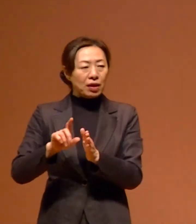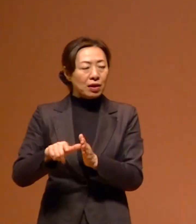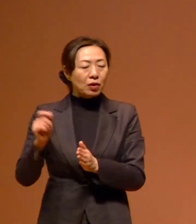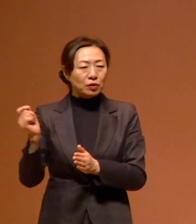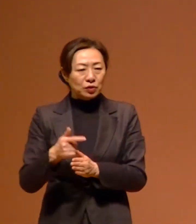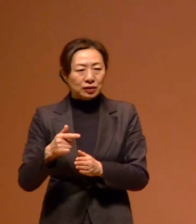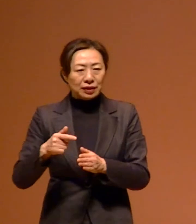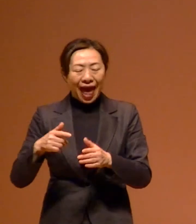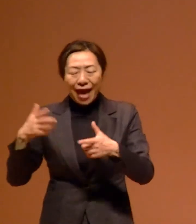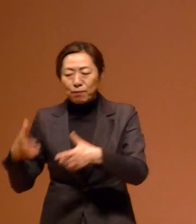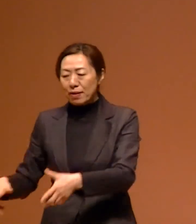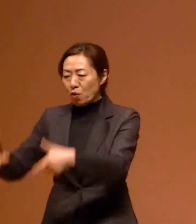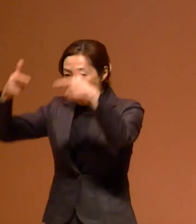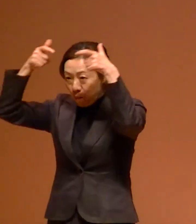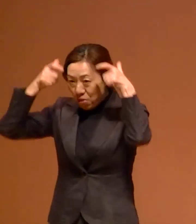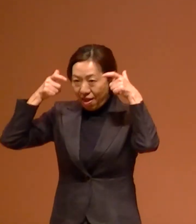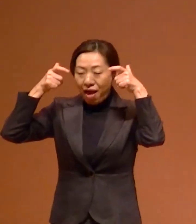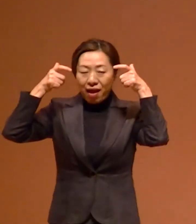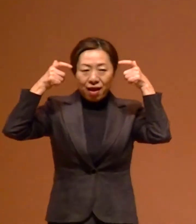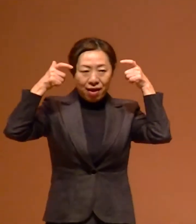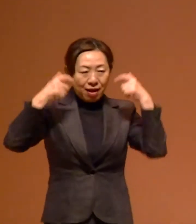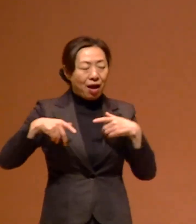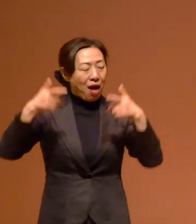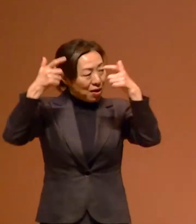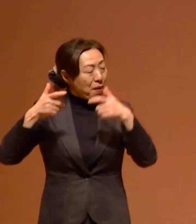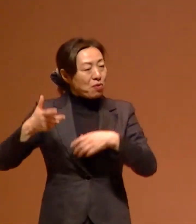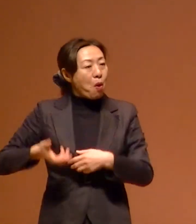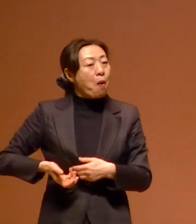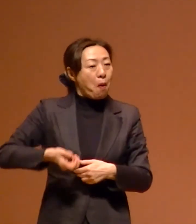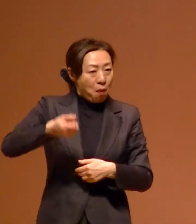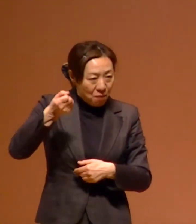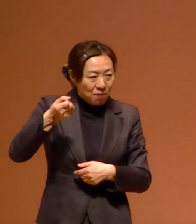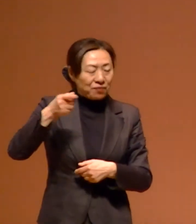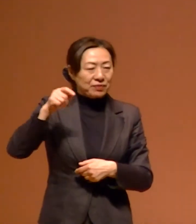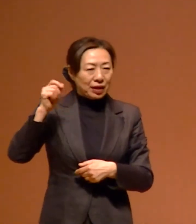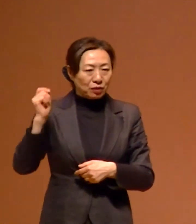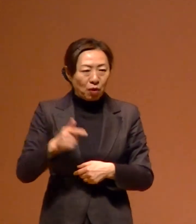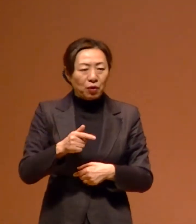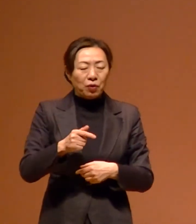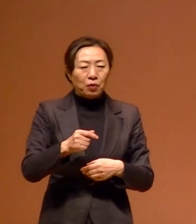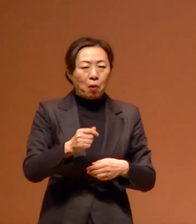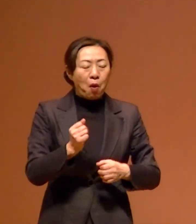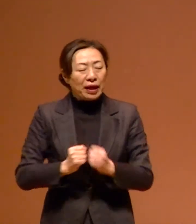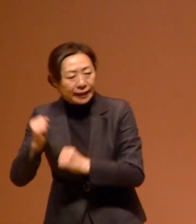ヘルメットを持って消防車に乗って、まあ、結局避難誘導と、